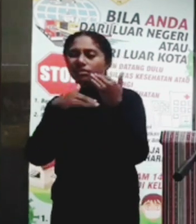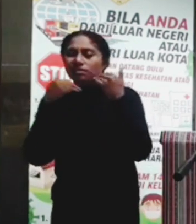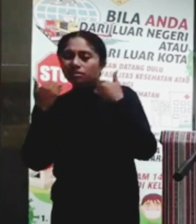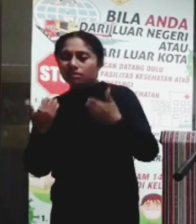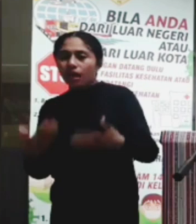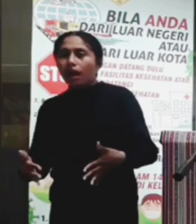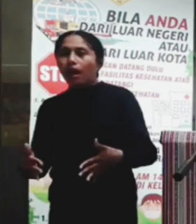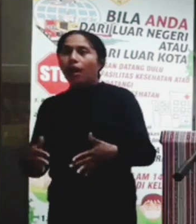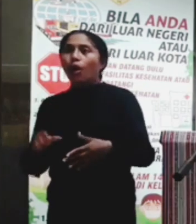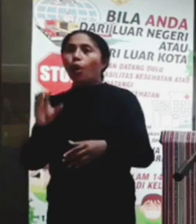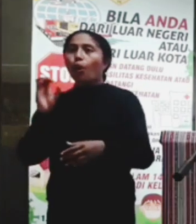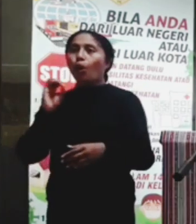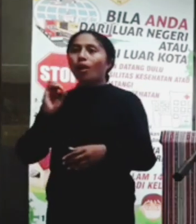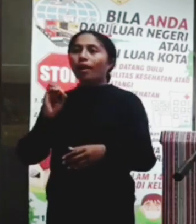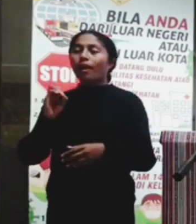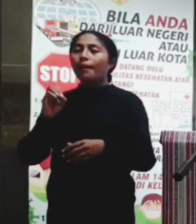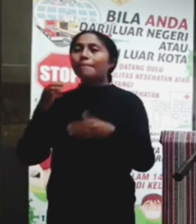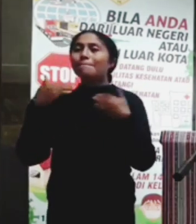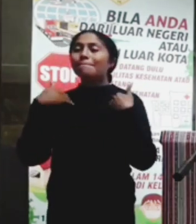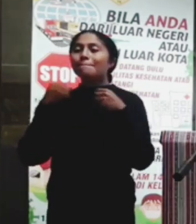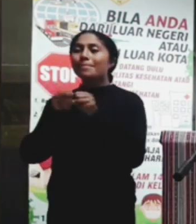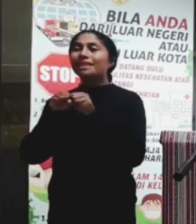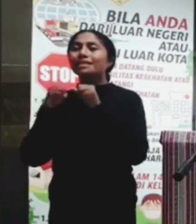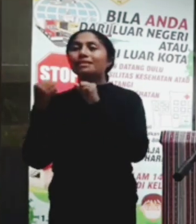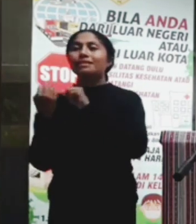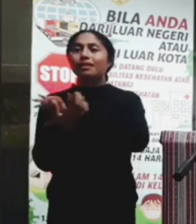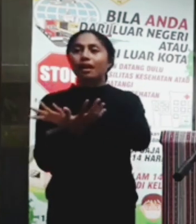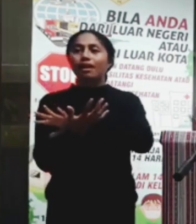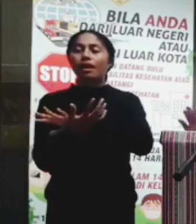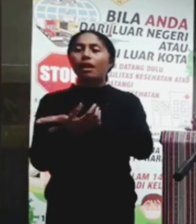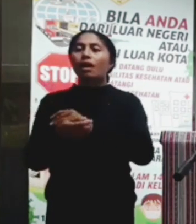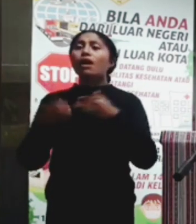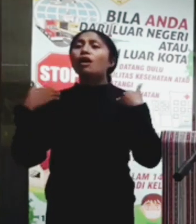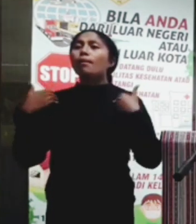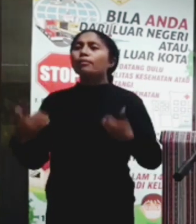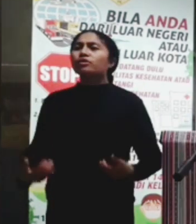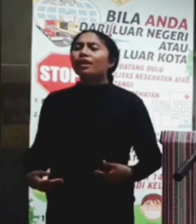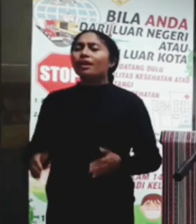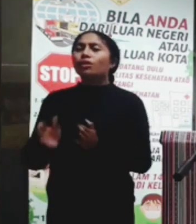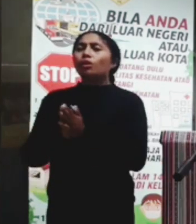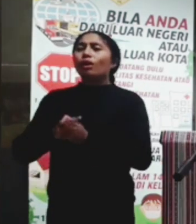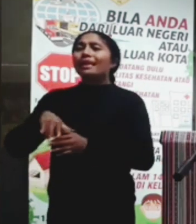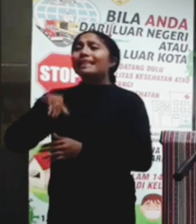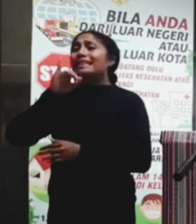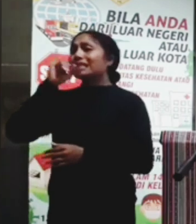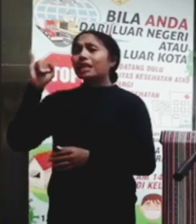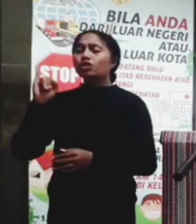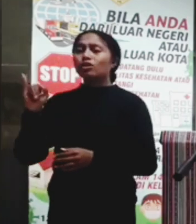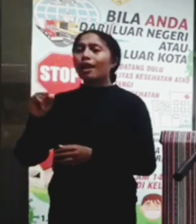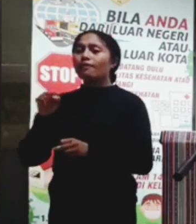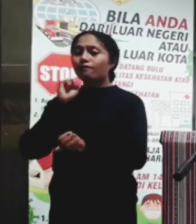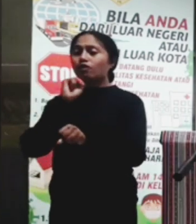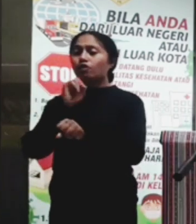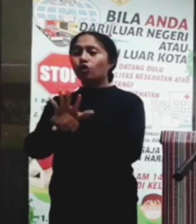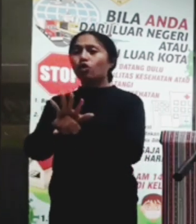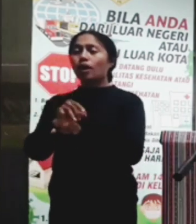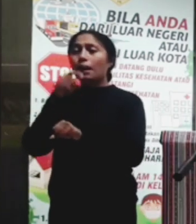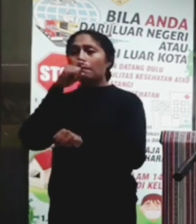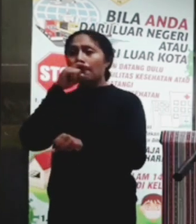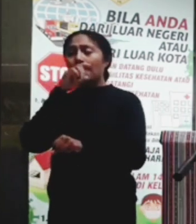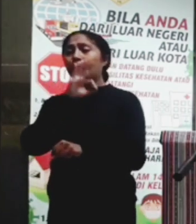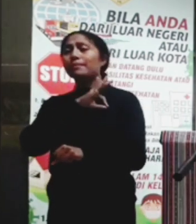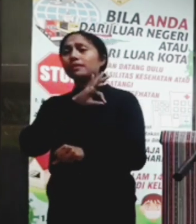oleh bencana kemanusiaan yang merupakan bencana internasional virus korona bapak presiden